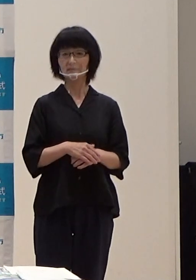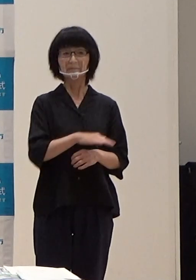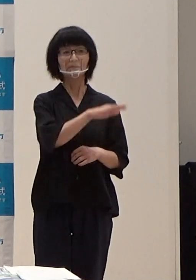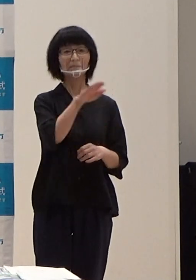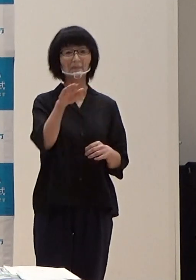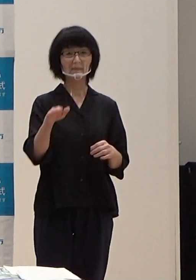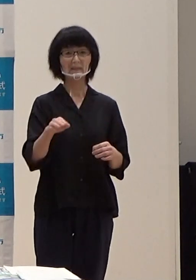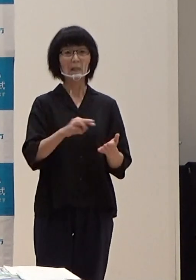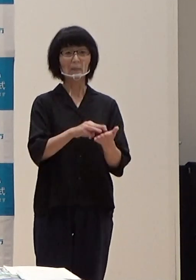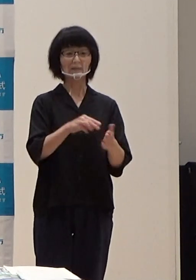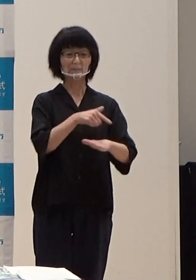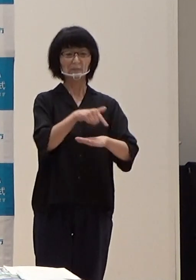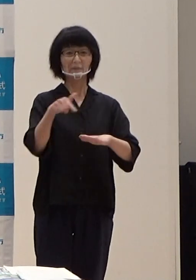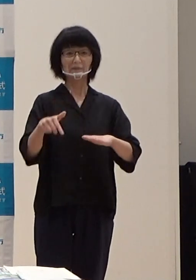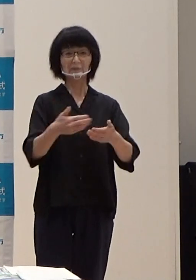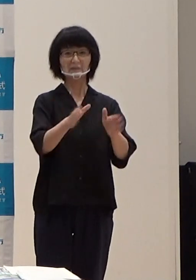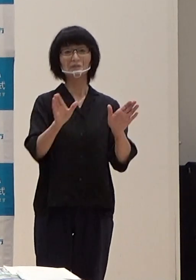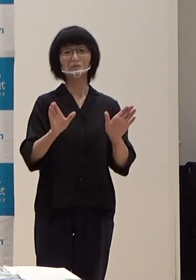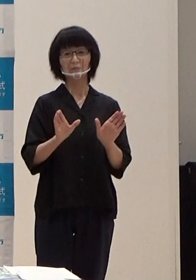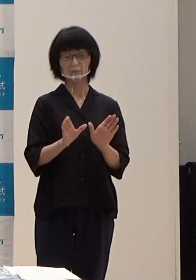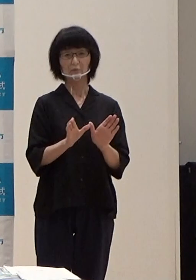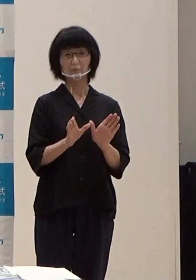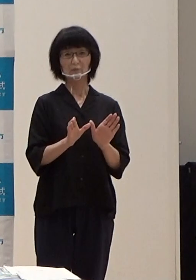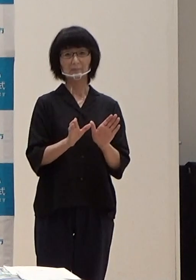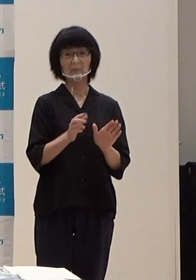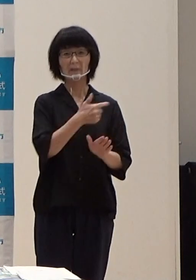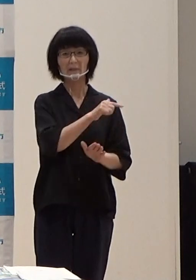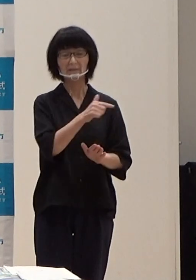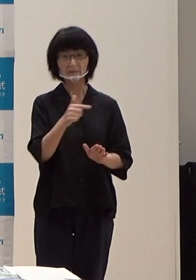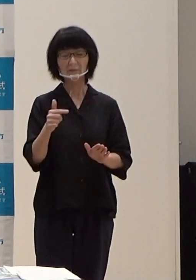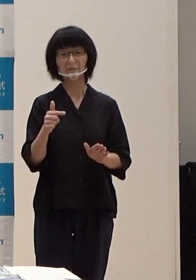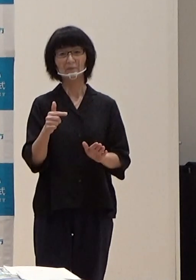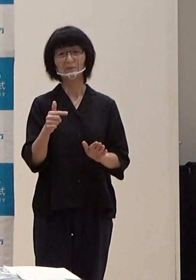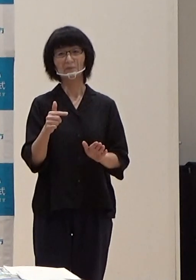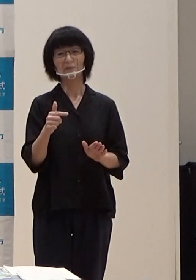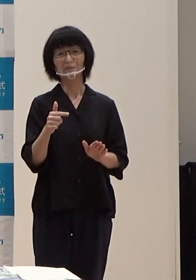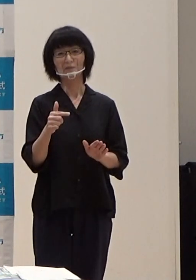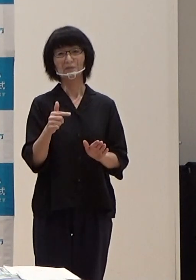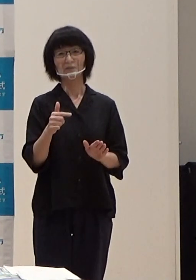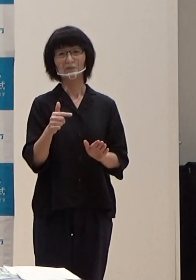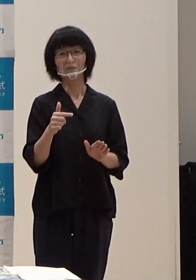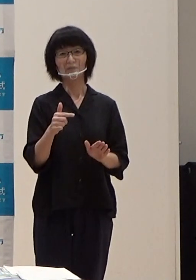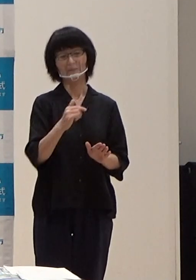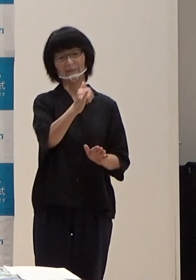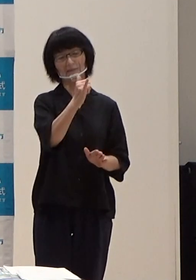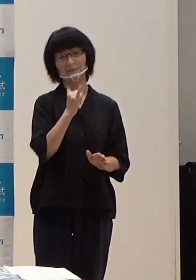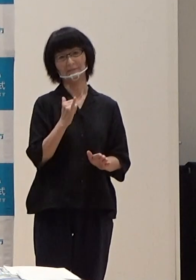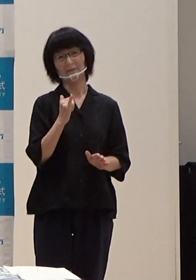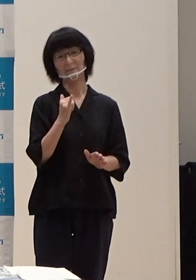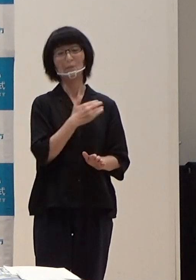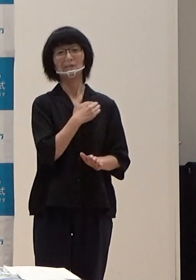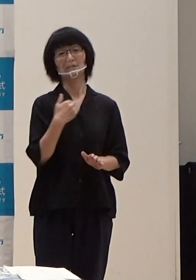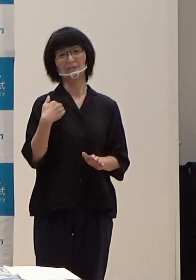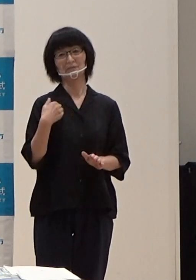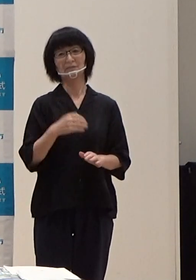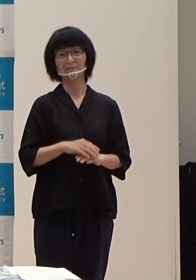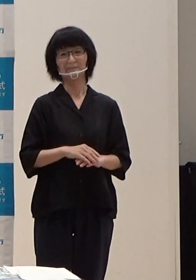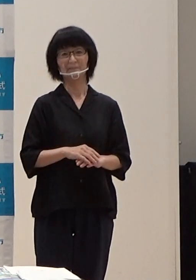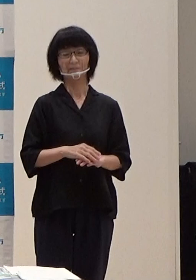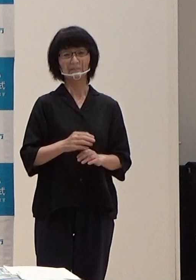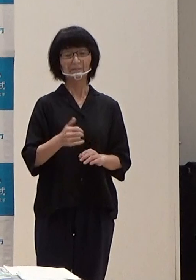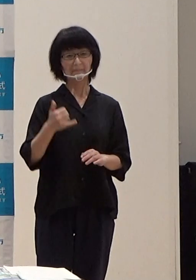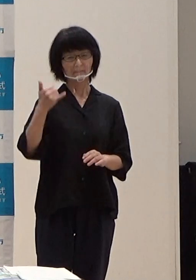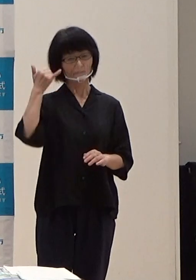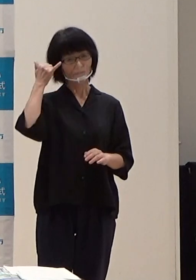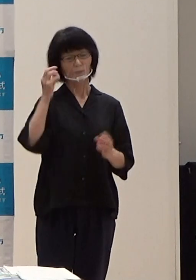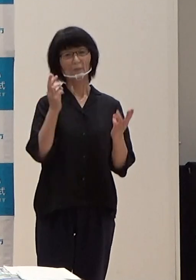様にワクチンプロジェクトチームですね、いろいろご疑問とかワクチンプロジェクトチームにお電話いただくということで、電話番号、 はい、 この会